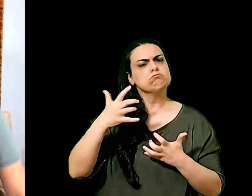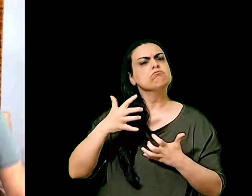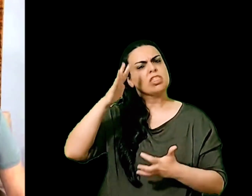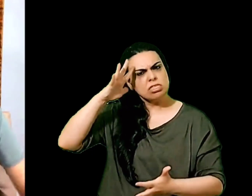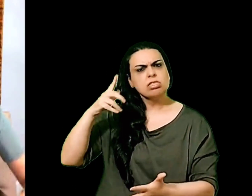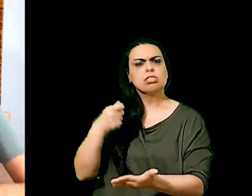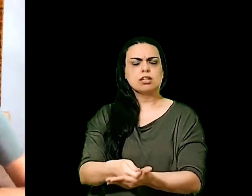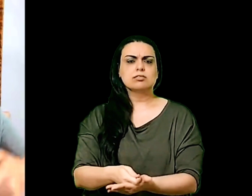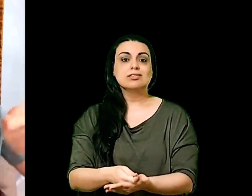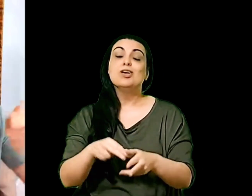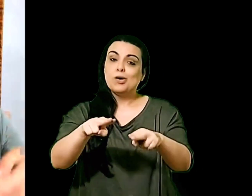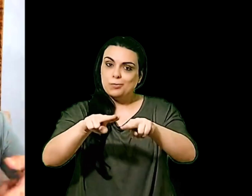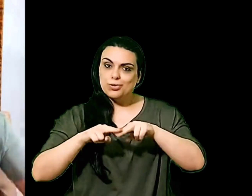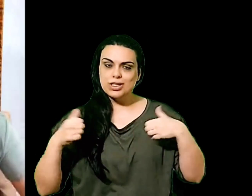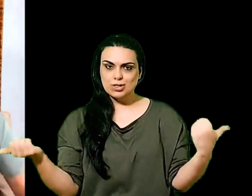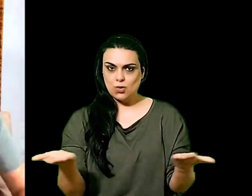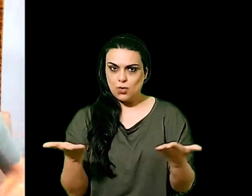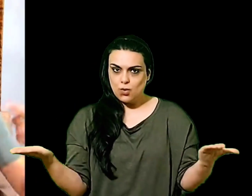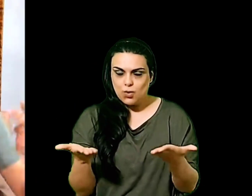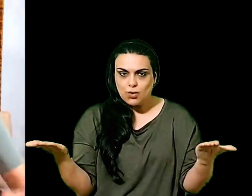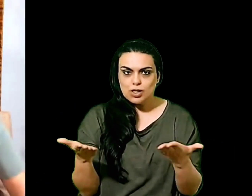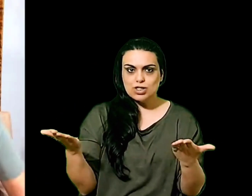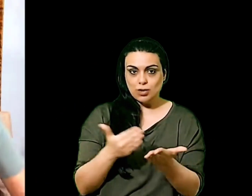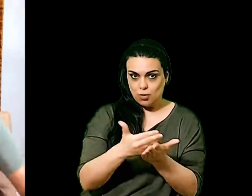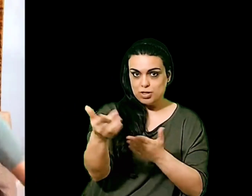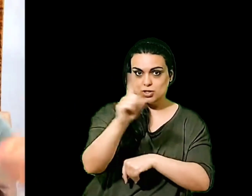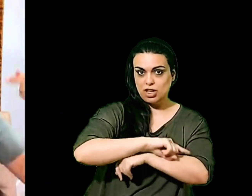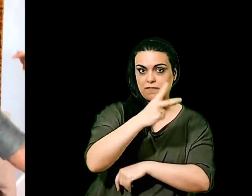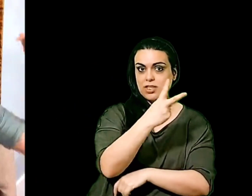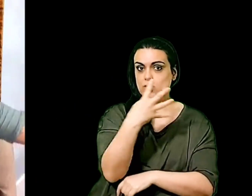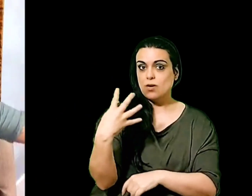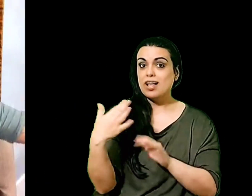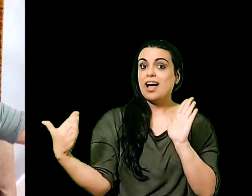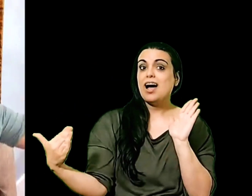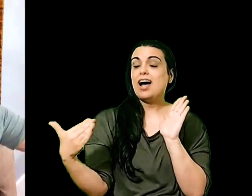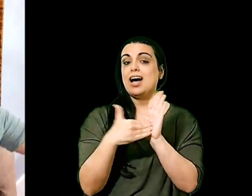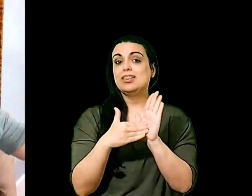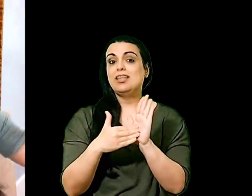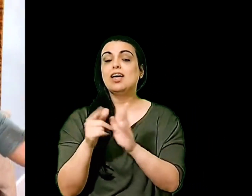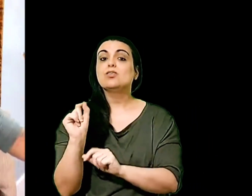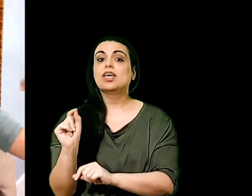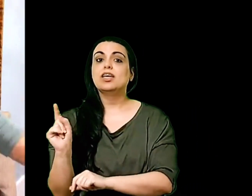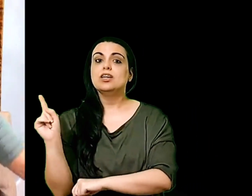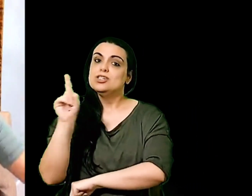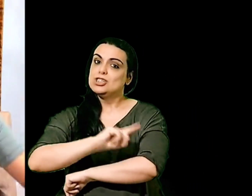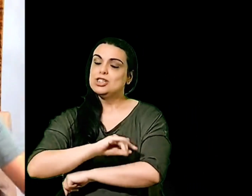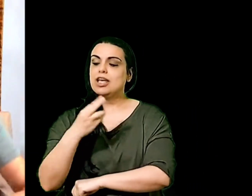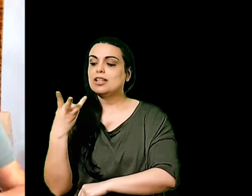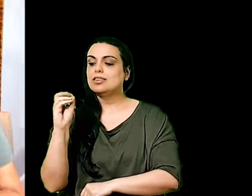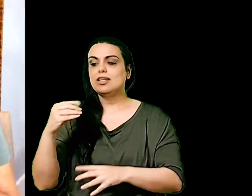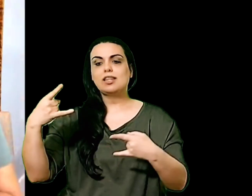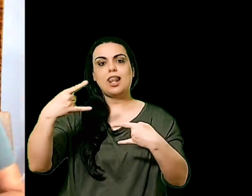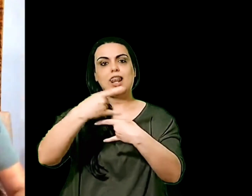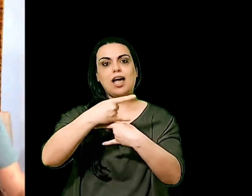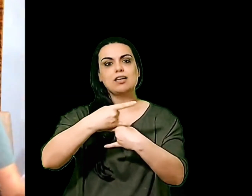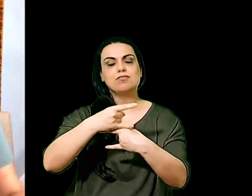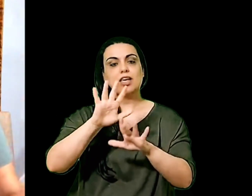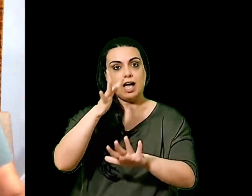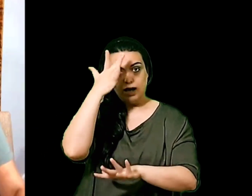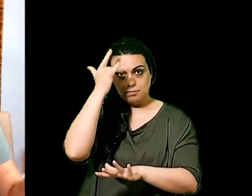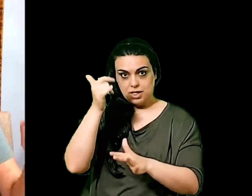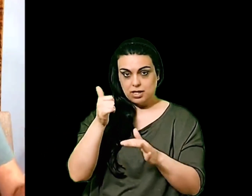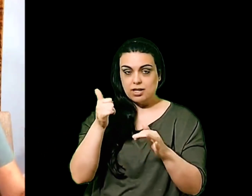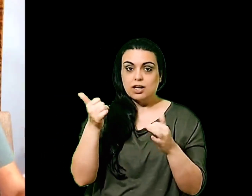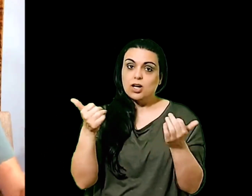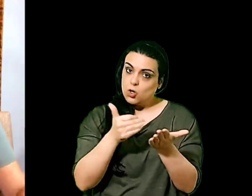Tem que se dispor. É por isso que eu tô batendo nessa tecla, que começou hoje, dia 24, a gente vai até o dia 8 e até o dia 30 a gente vai